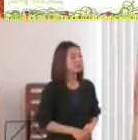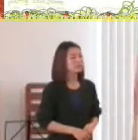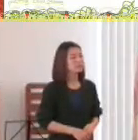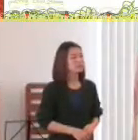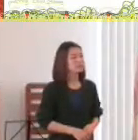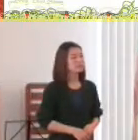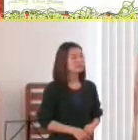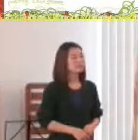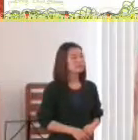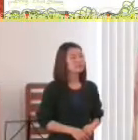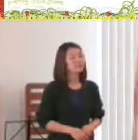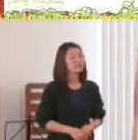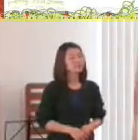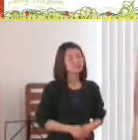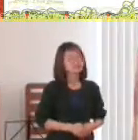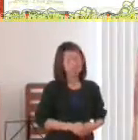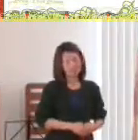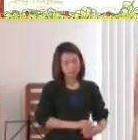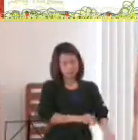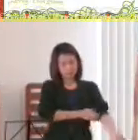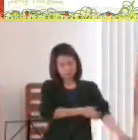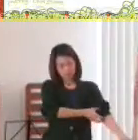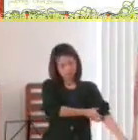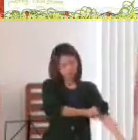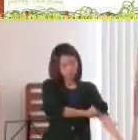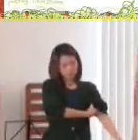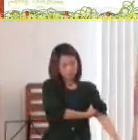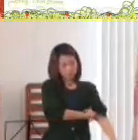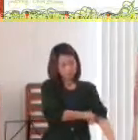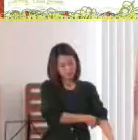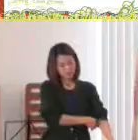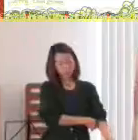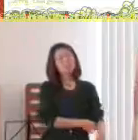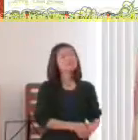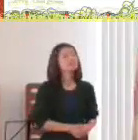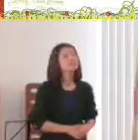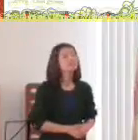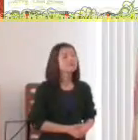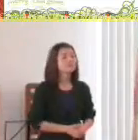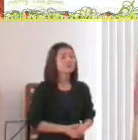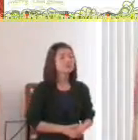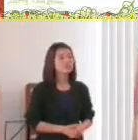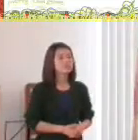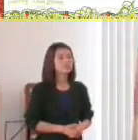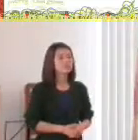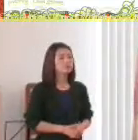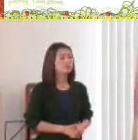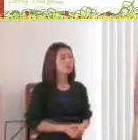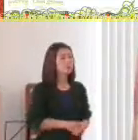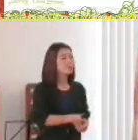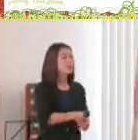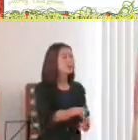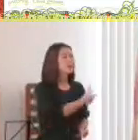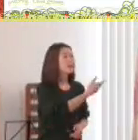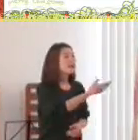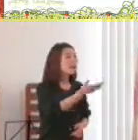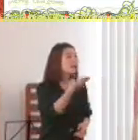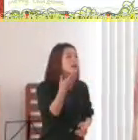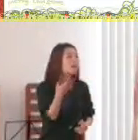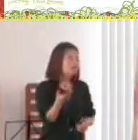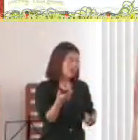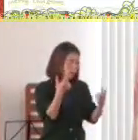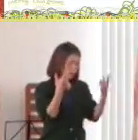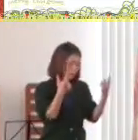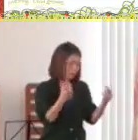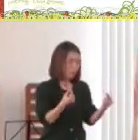の死んだラザロのように、あなたもイエス様があなたのそばにいてくださるんだ